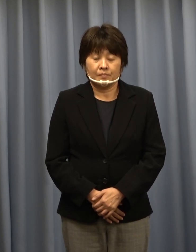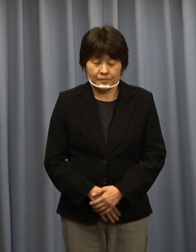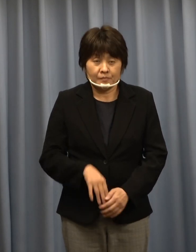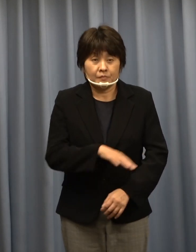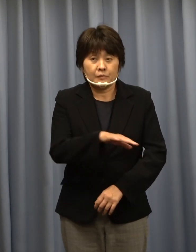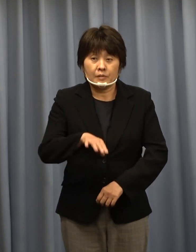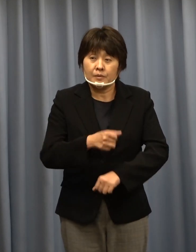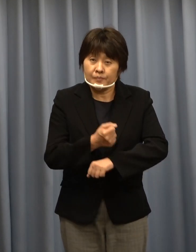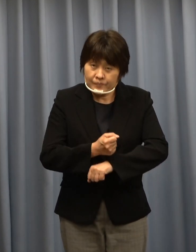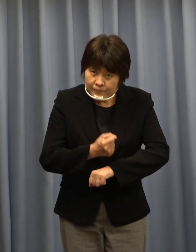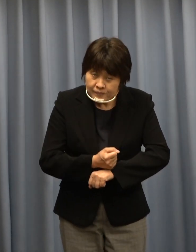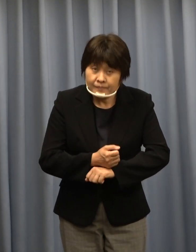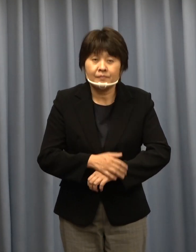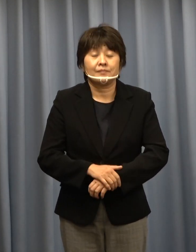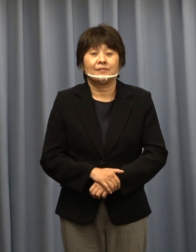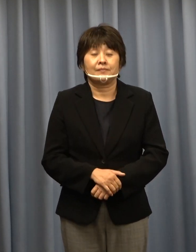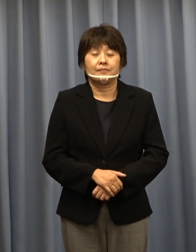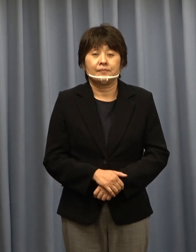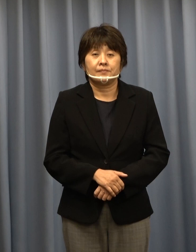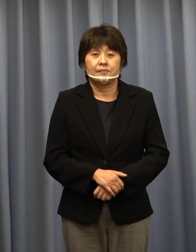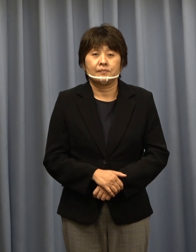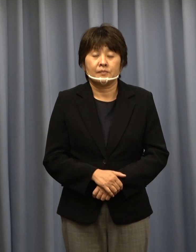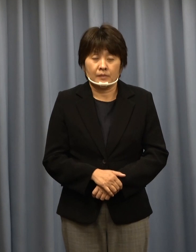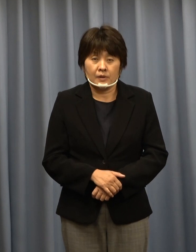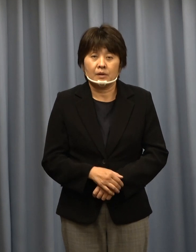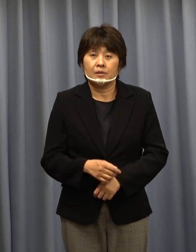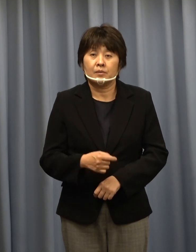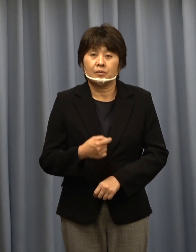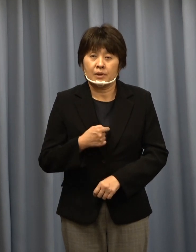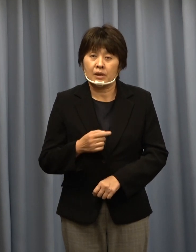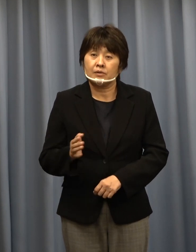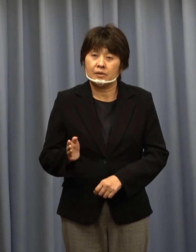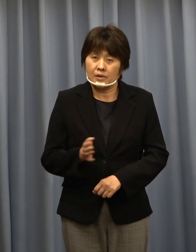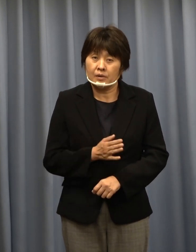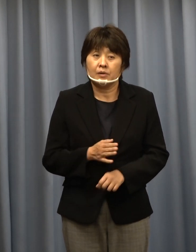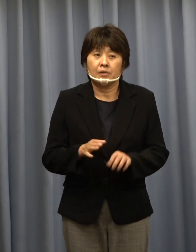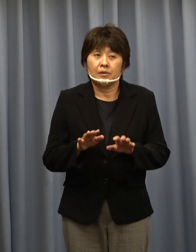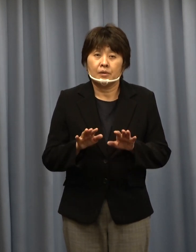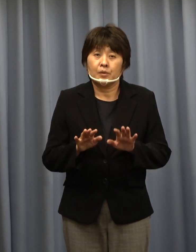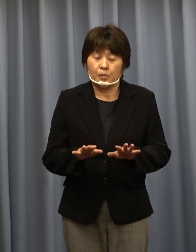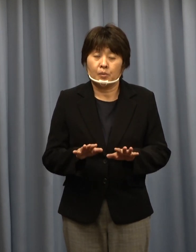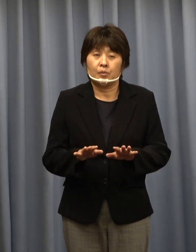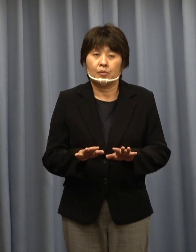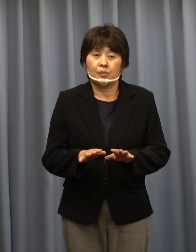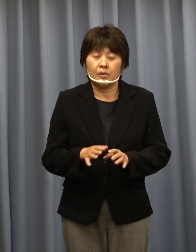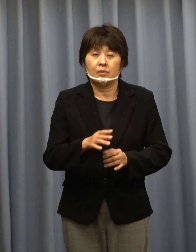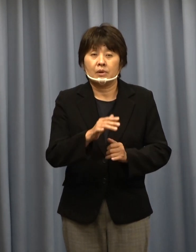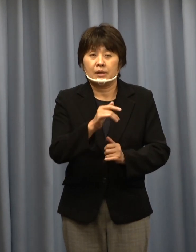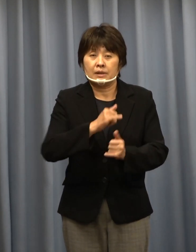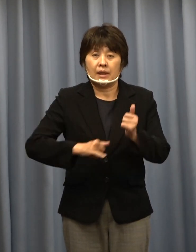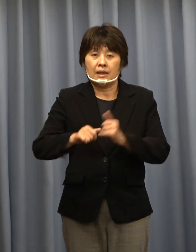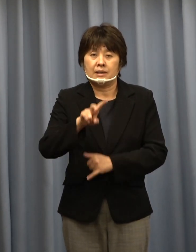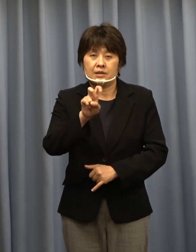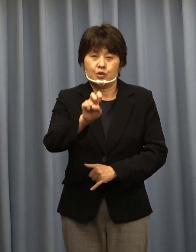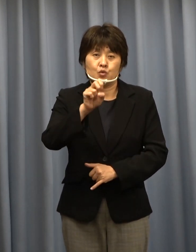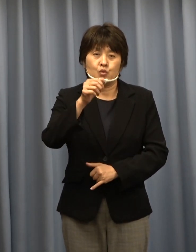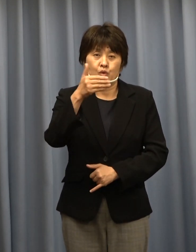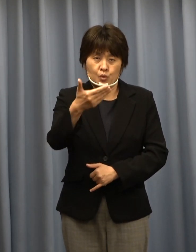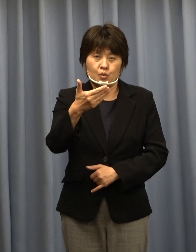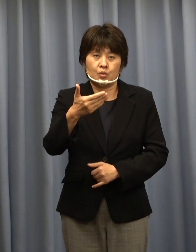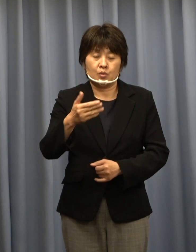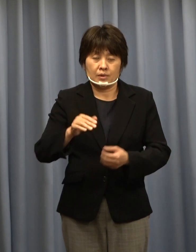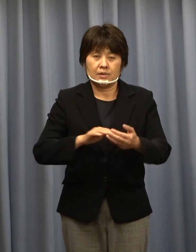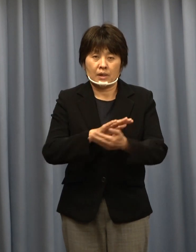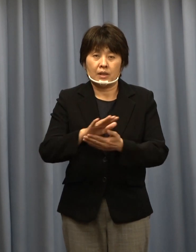皆さんお疲れ様でございます。私の方からは、本日第29回の埼